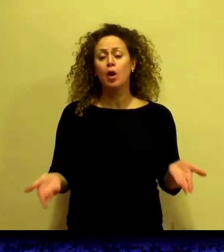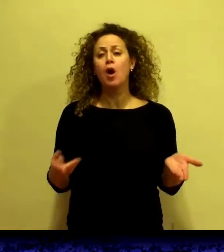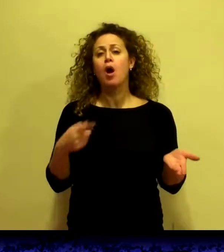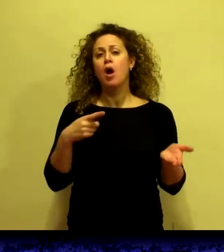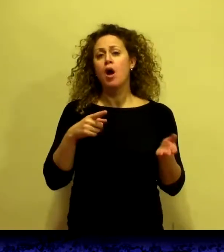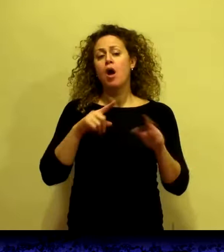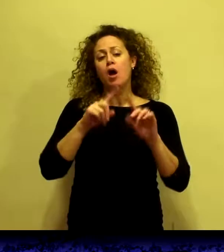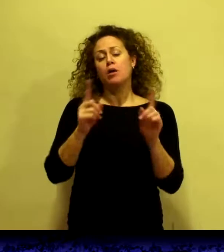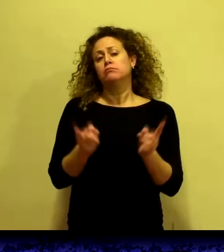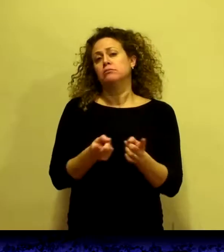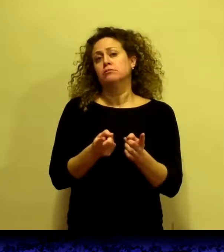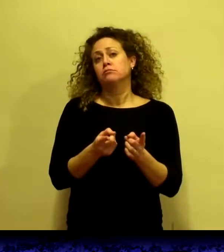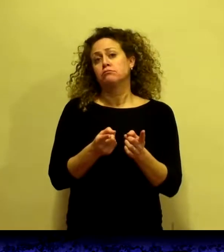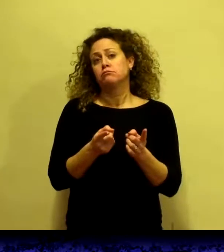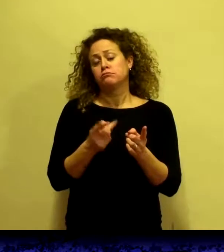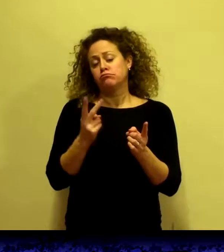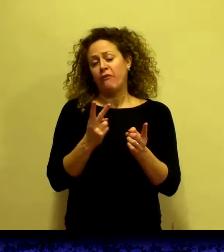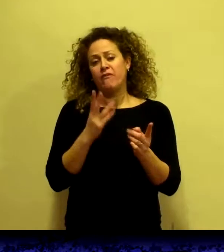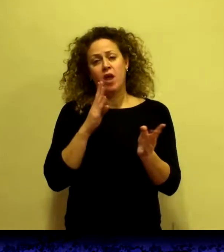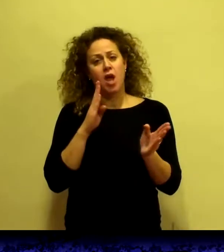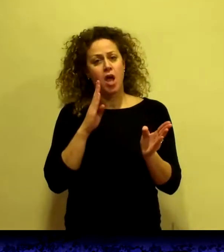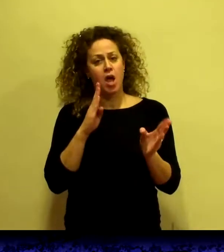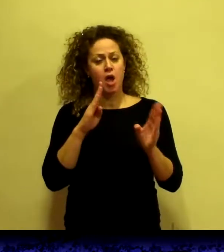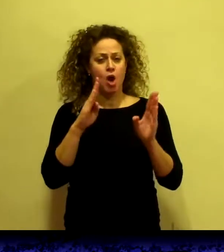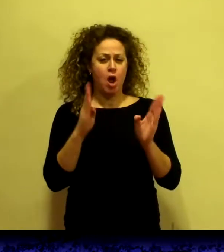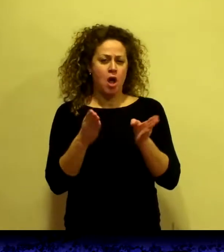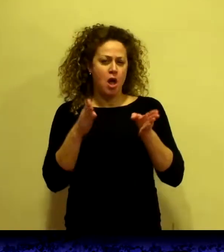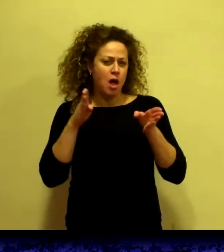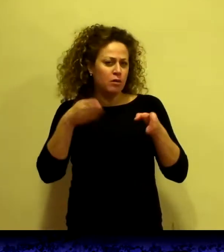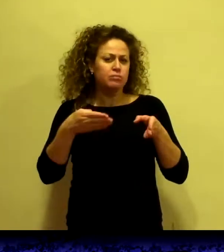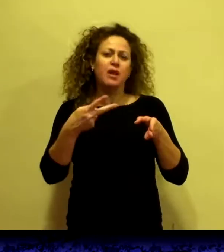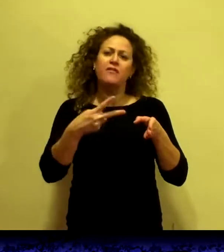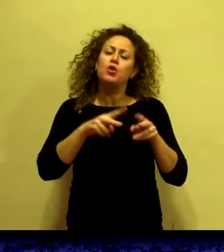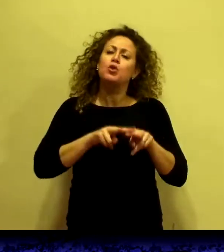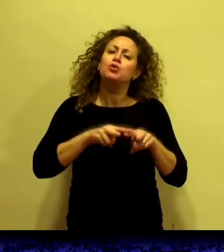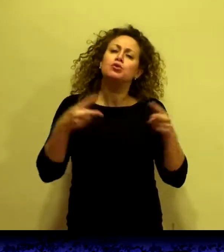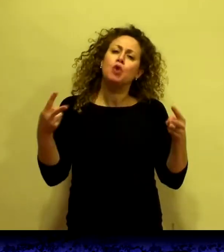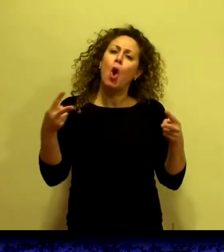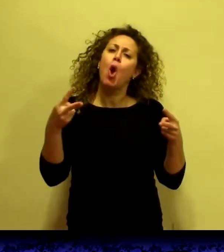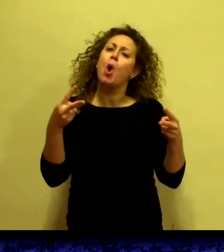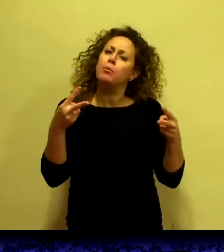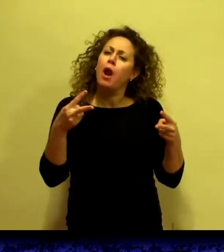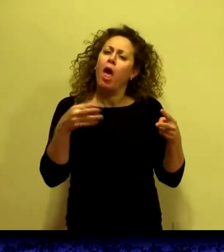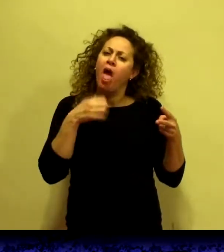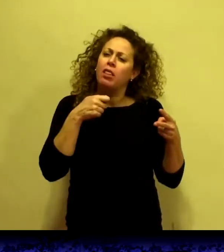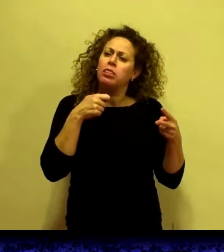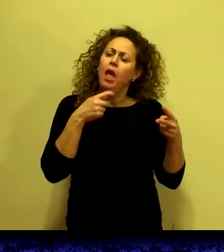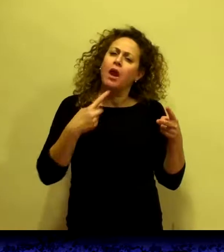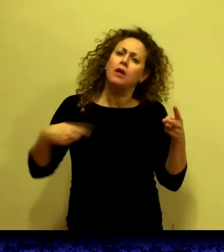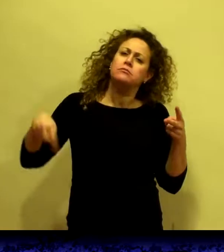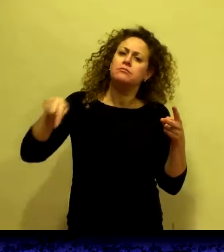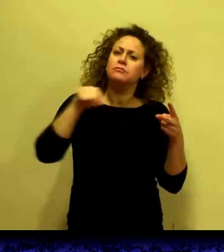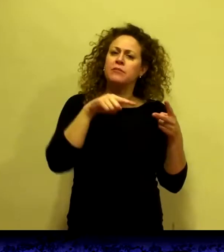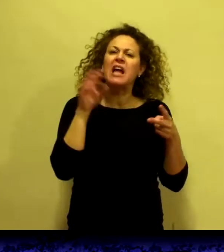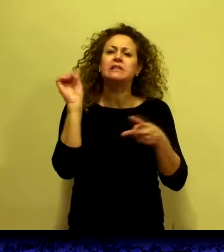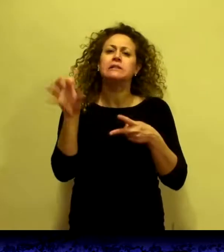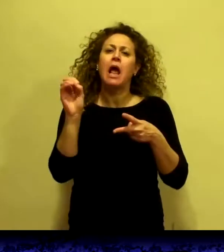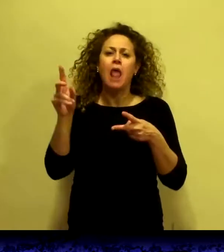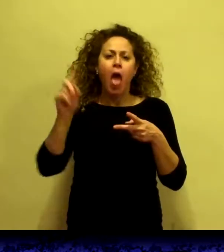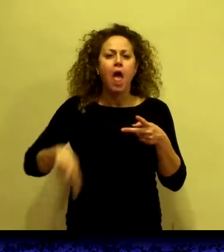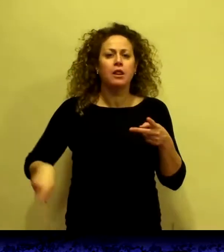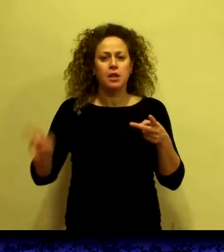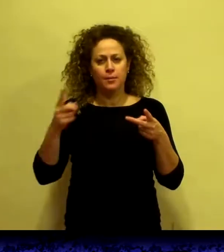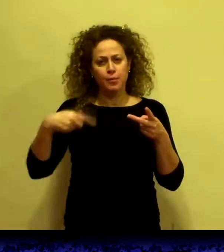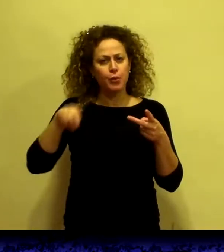È un ambito che, come dire, ultimamente sta riscoprendo un po' di interesse da parte anche degli insegnanti, che